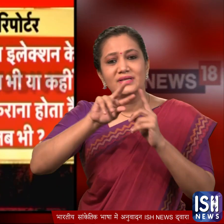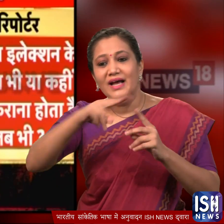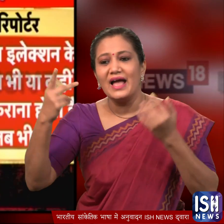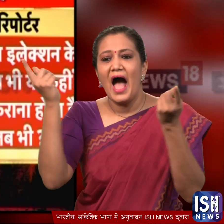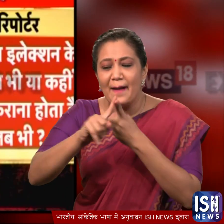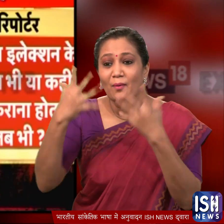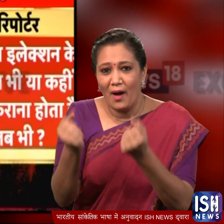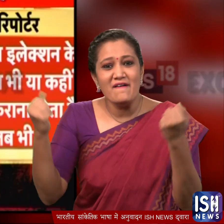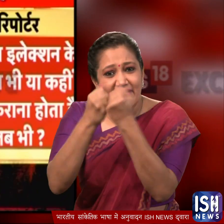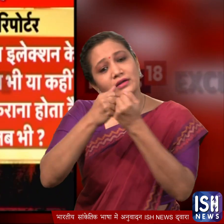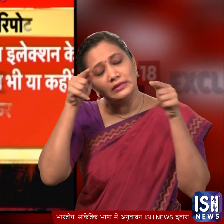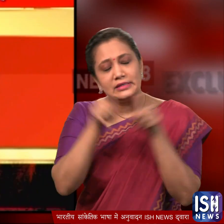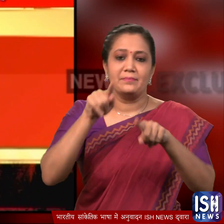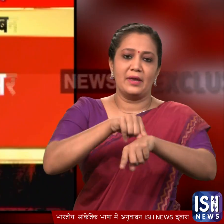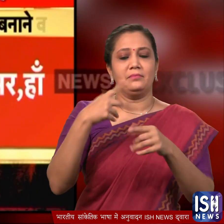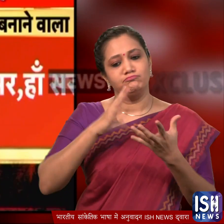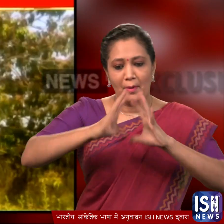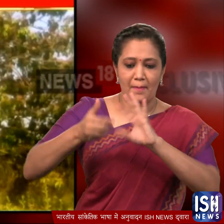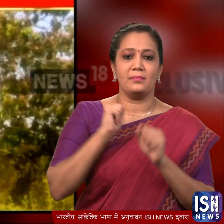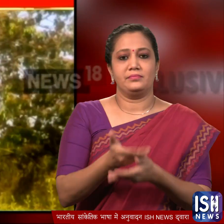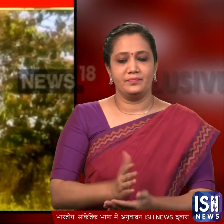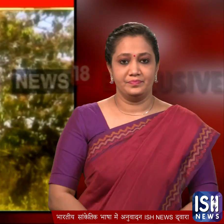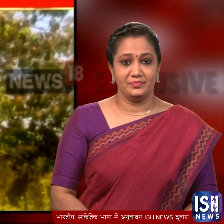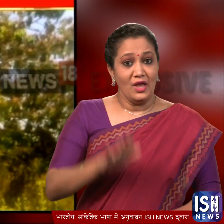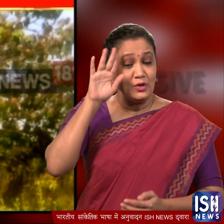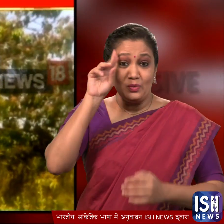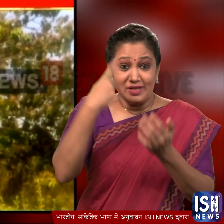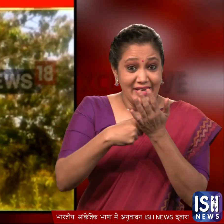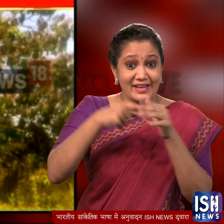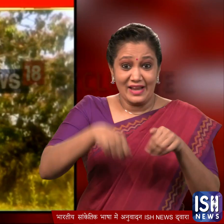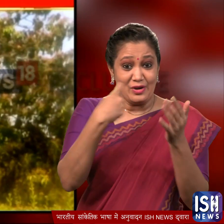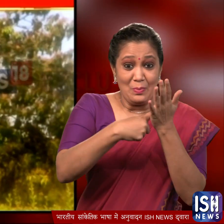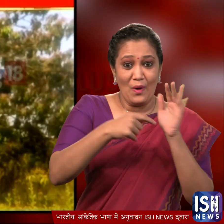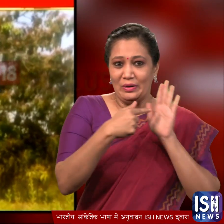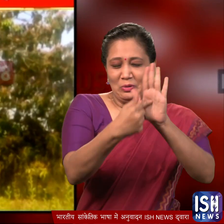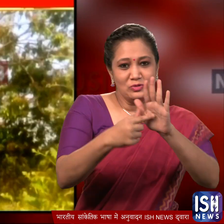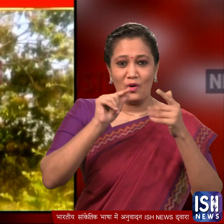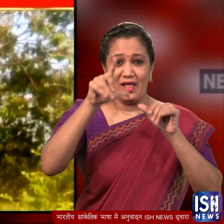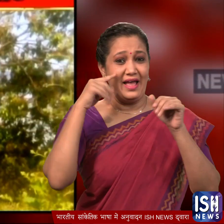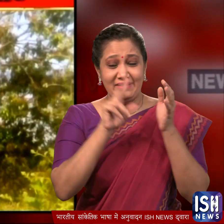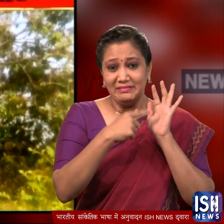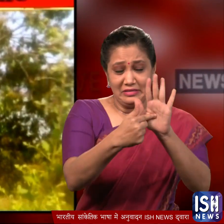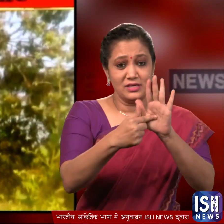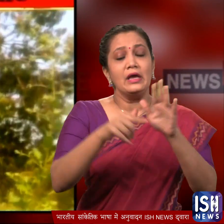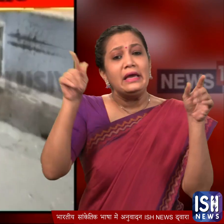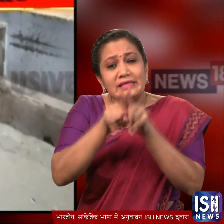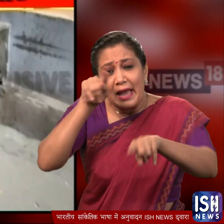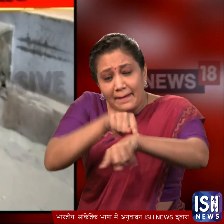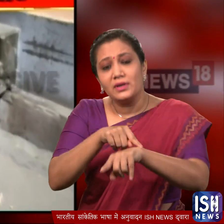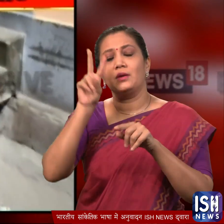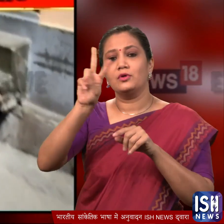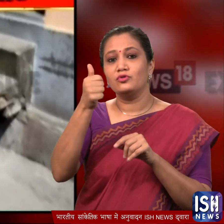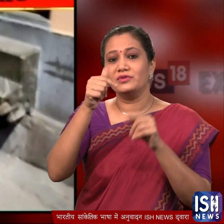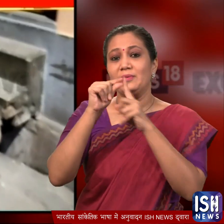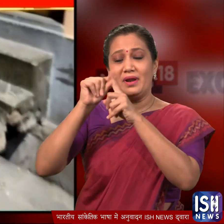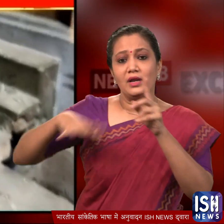अगर कहीं कोई दंगा कराना होता तो भी? हाँ सर, हाँ सर। जिस वक्त न्यूज 18 पर यह स्टिंग ऑपरेशन दिखाया जा रहा था, ठीक उसी वक्त उत्तर 24